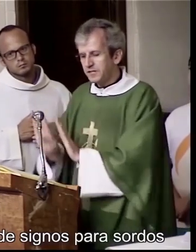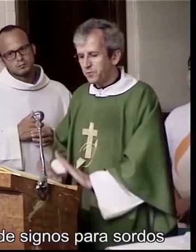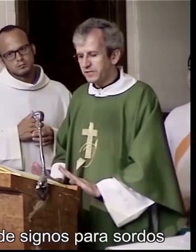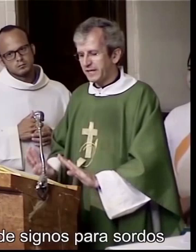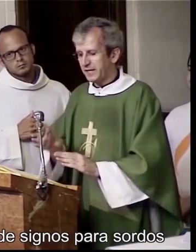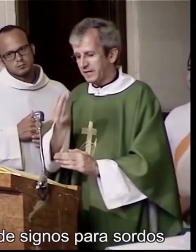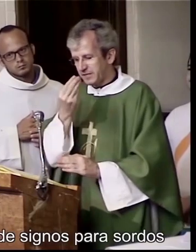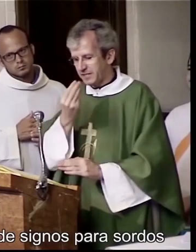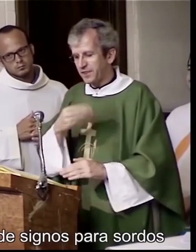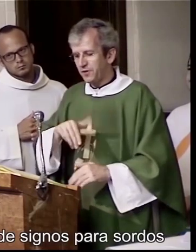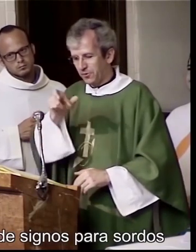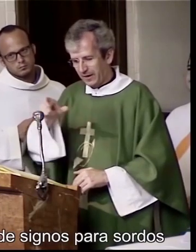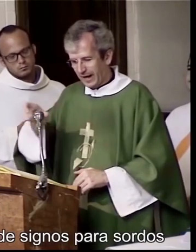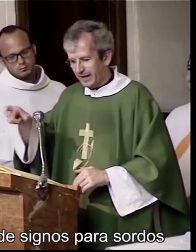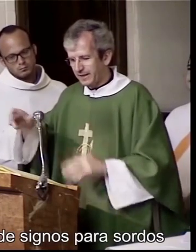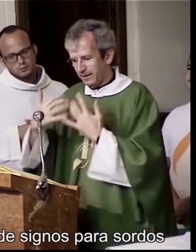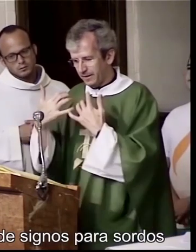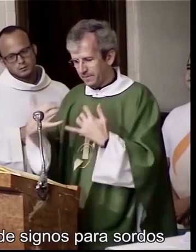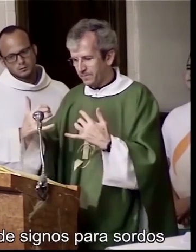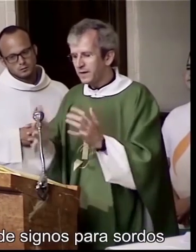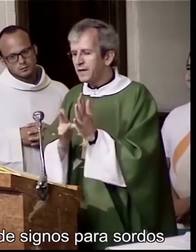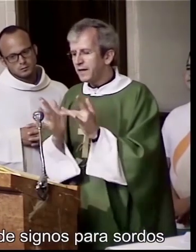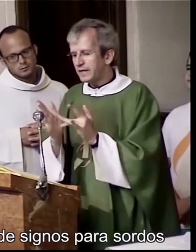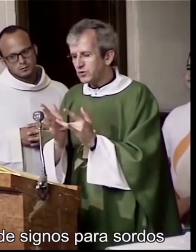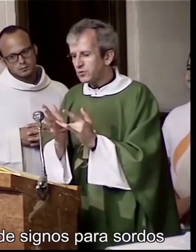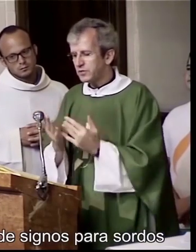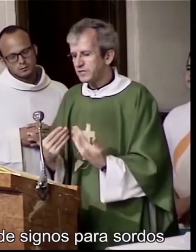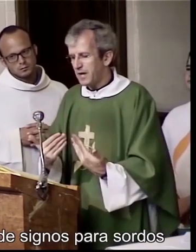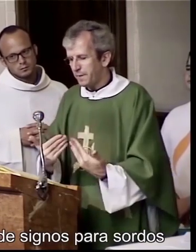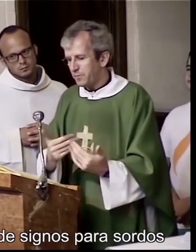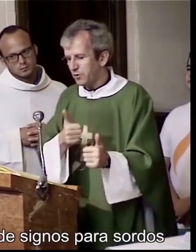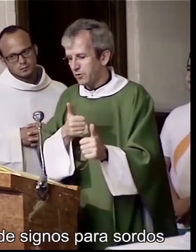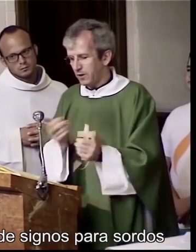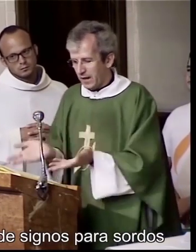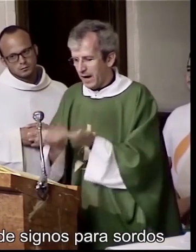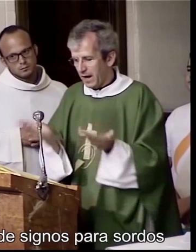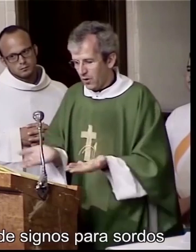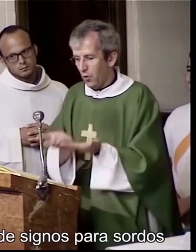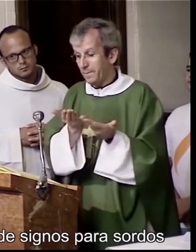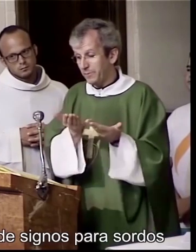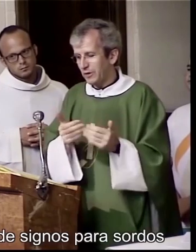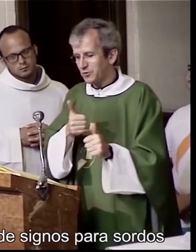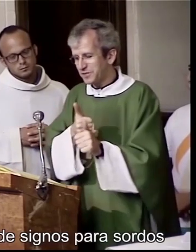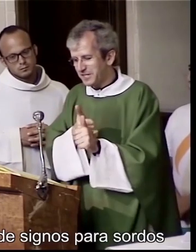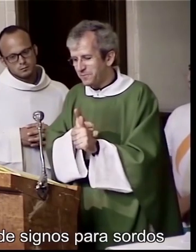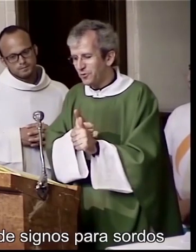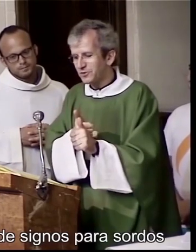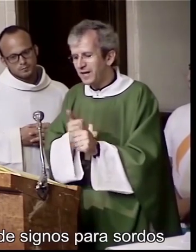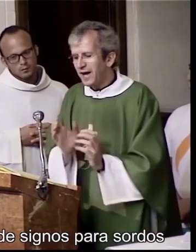Después de que se sació la gente, Jesús se apremió a sus discípulos a